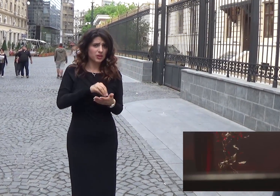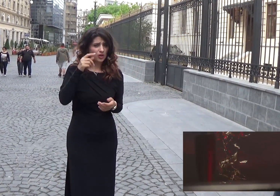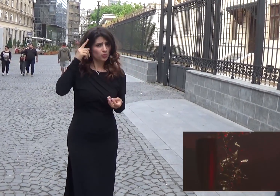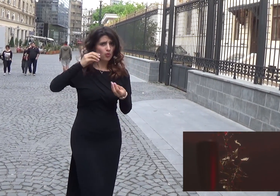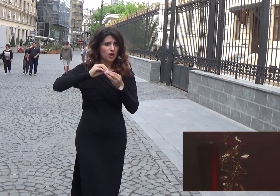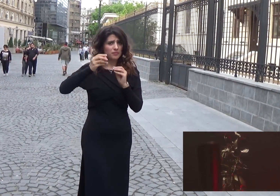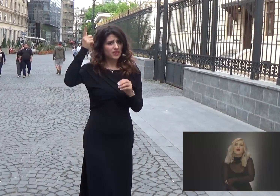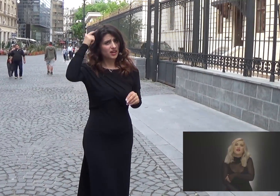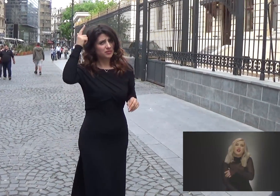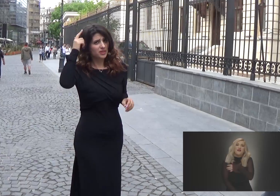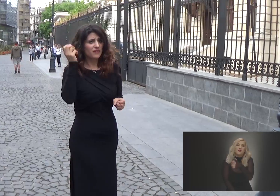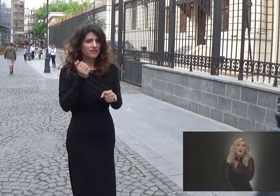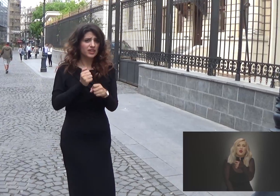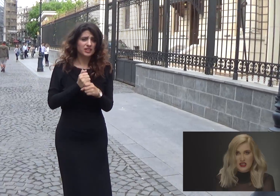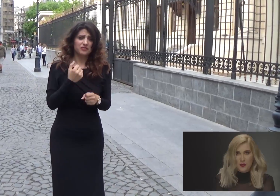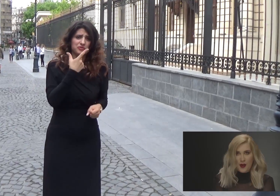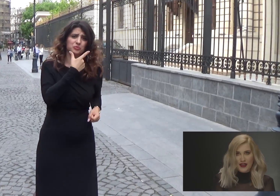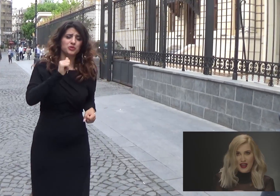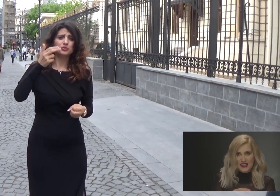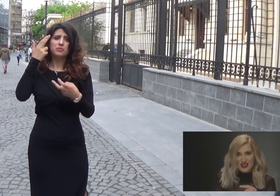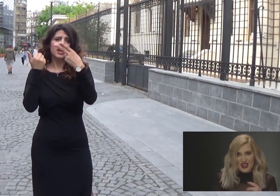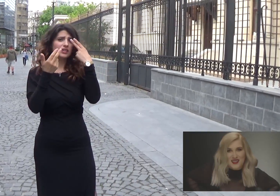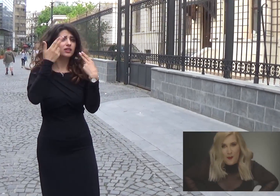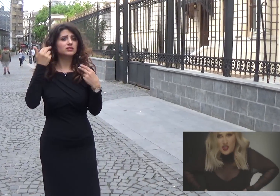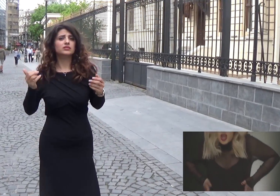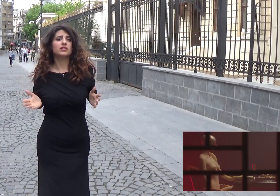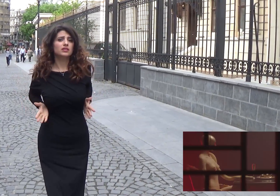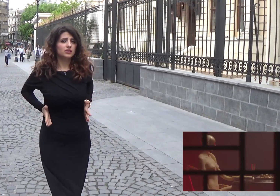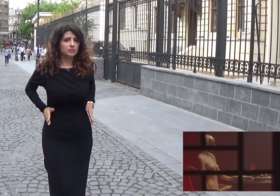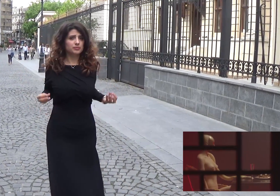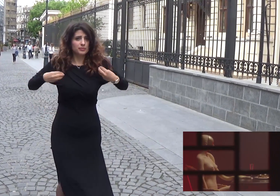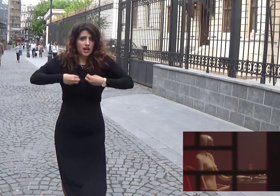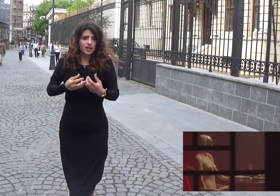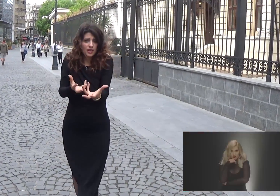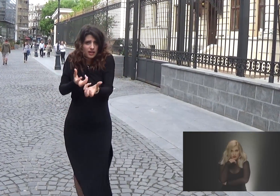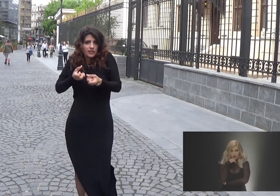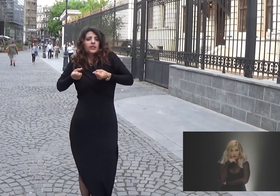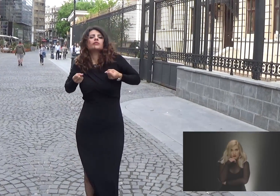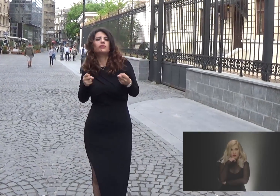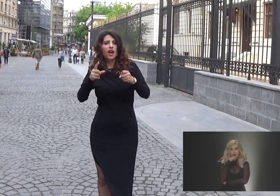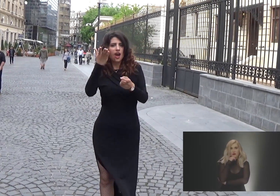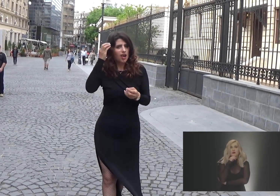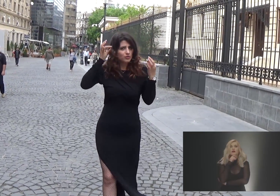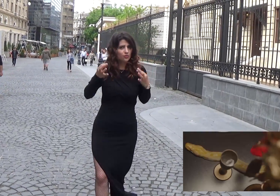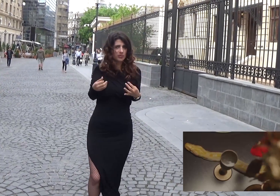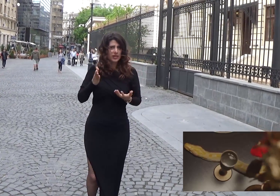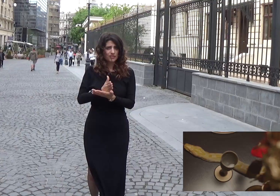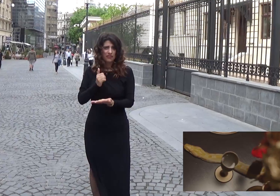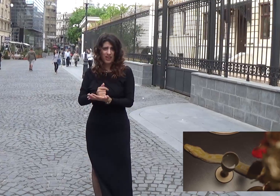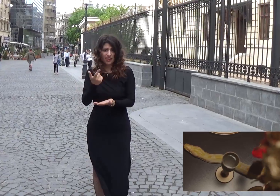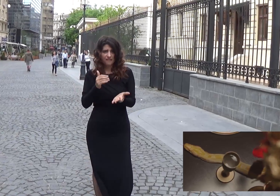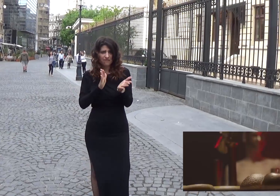maturizează-te, orientează-te, fă-te frumoasă și machează-te, slăbește, îmbracă-te, atrage-l, ascultăm sfaturile.